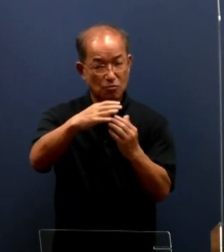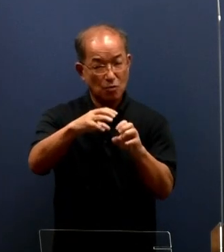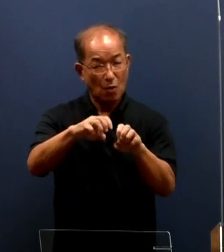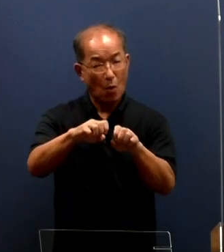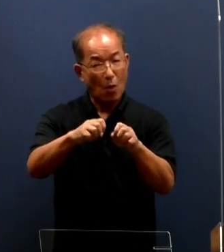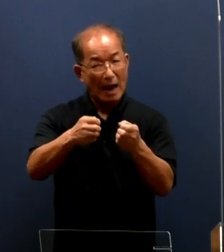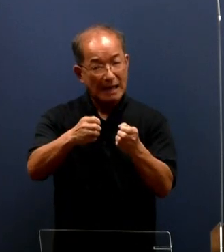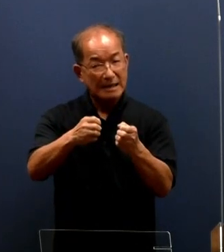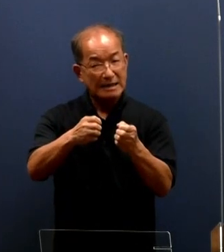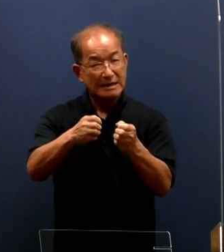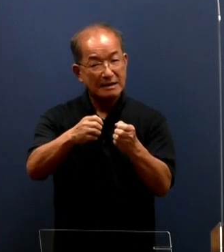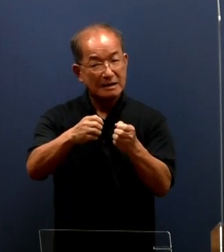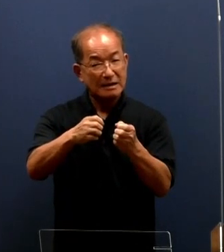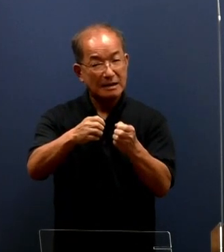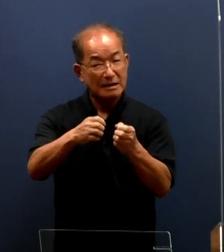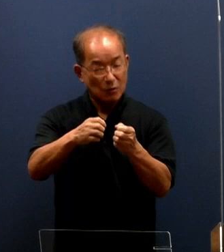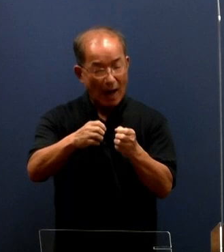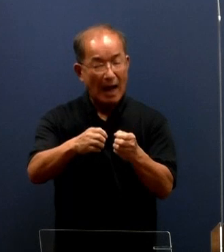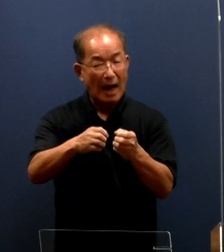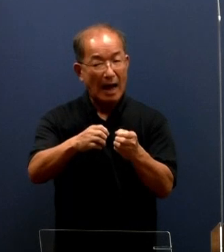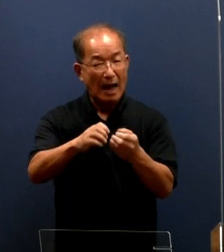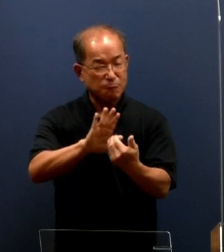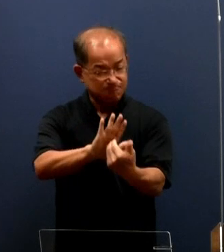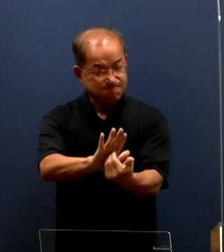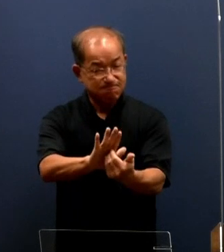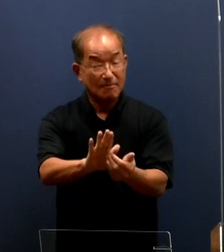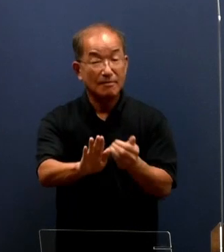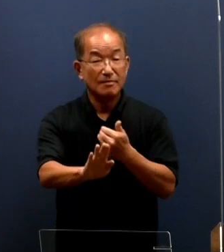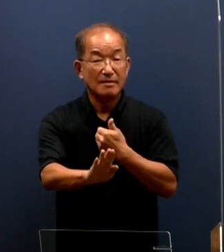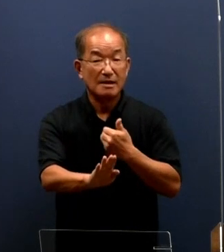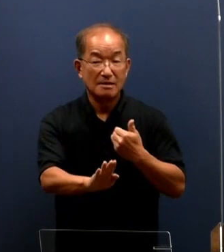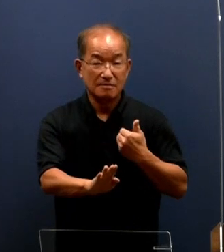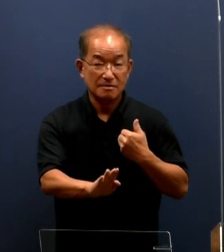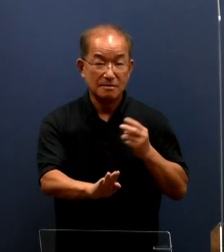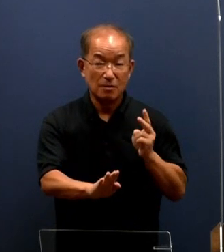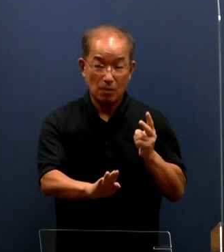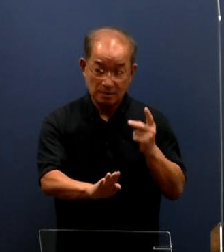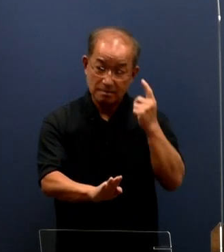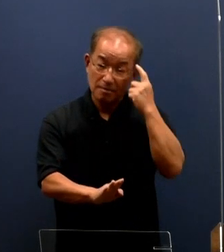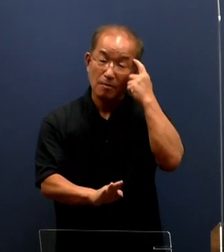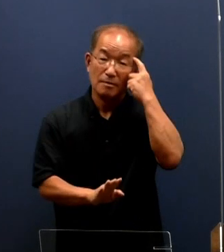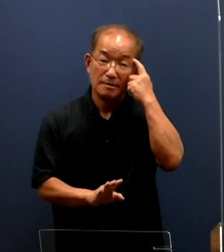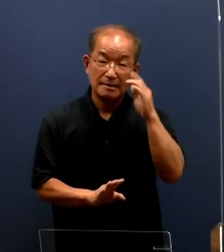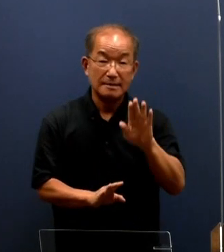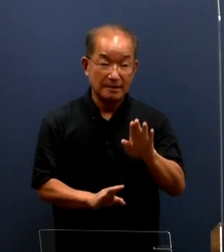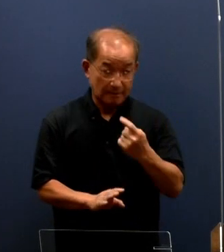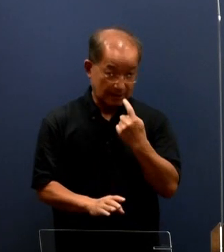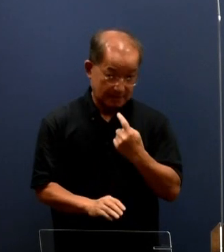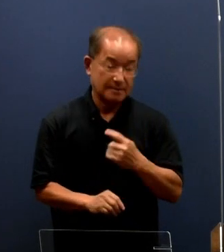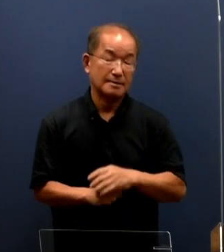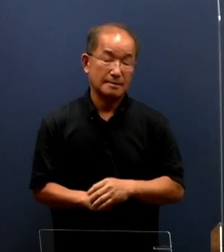られる可能性というのは相当高くなってきたのではないかというふうに評価をいたしております。